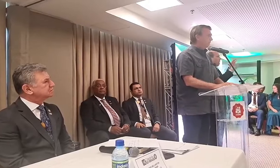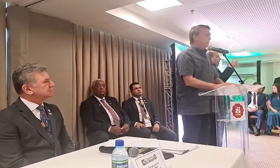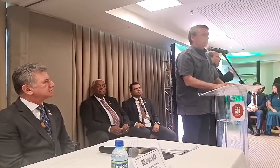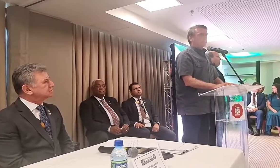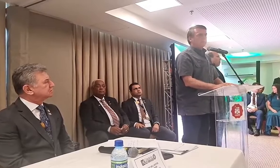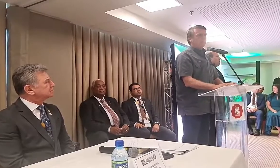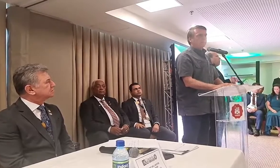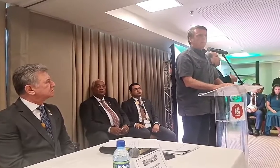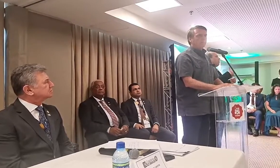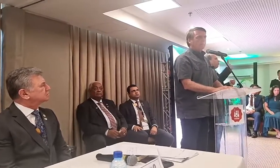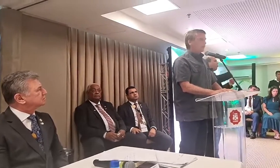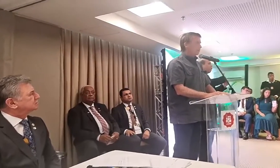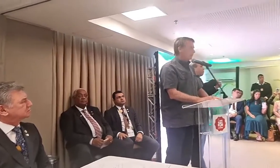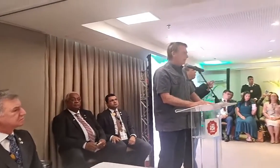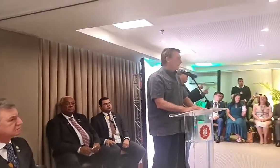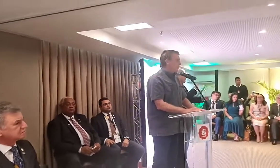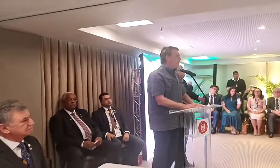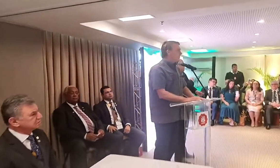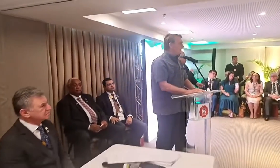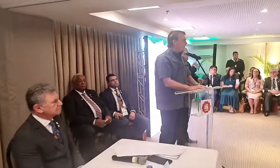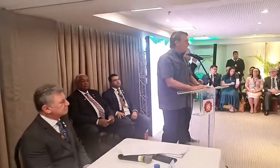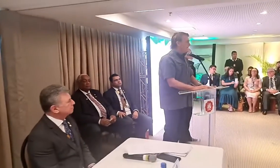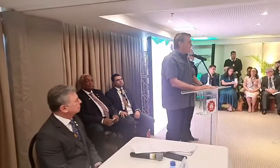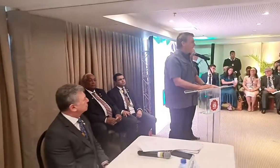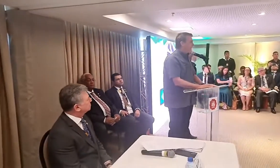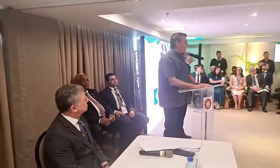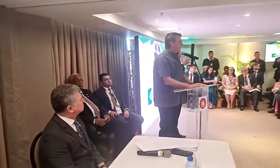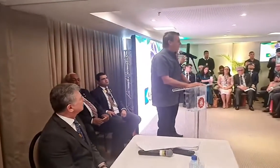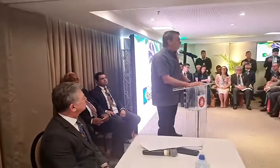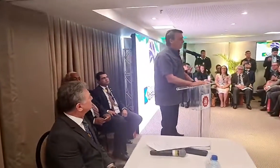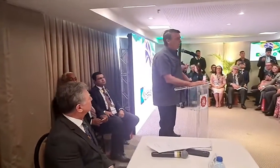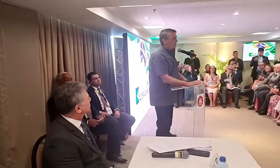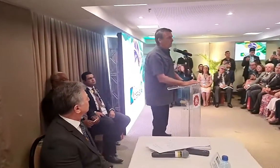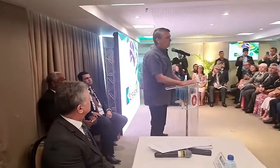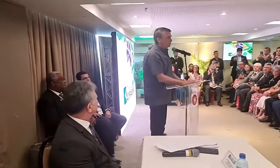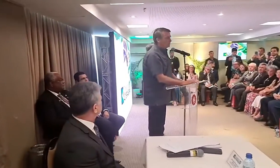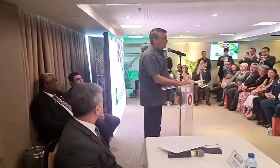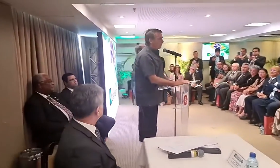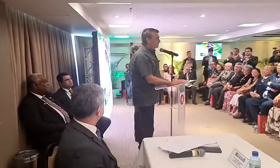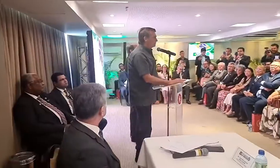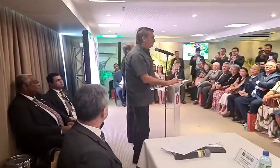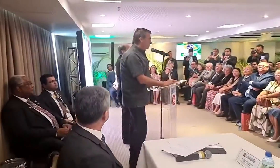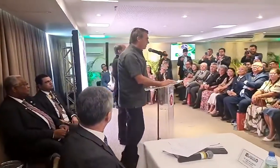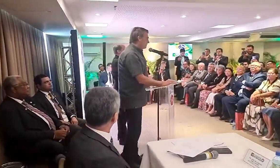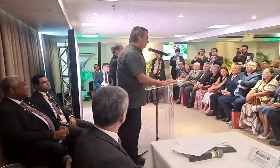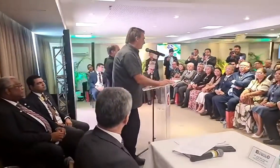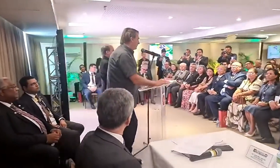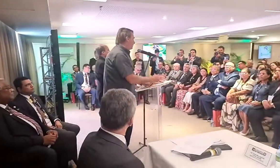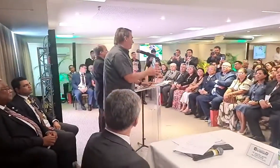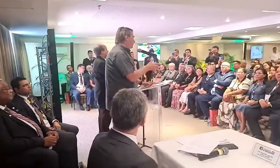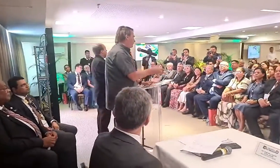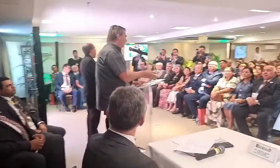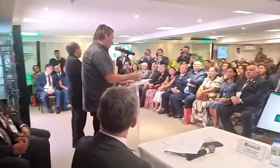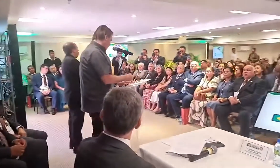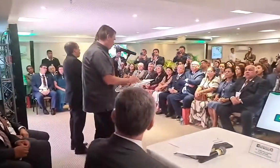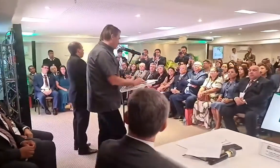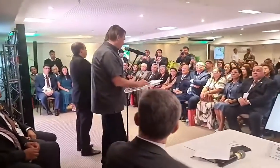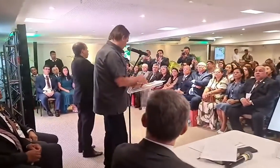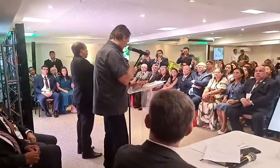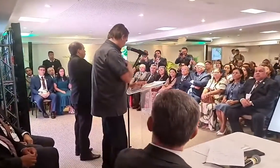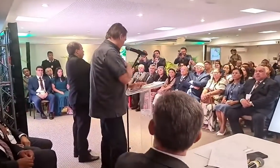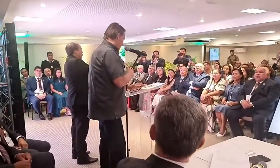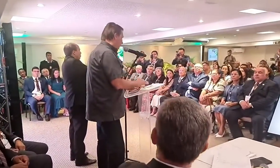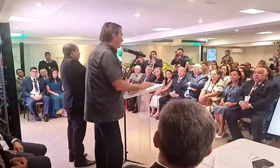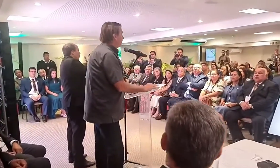etanol. Em São Paulo, gasolina na ordem de R$ 4,50. Etanol, muitos postos, com R$ 2,50. Isso